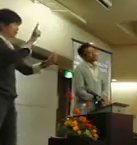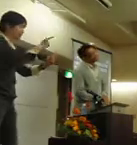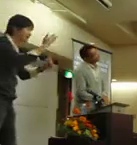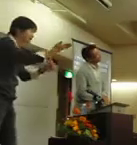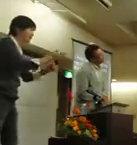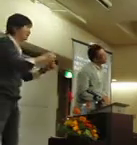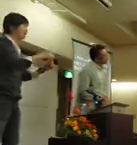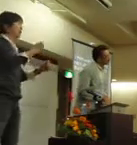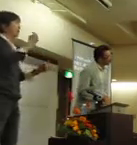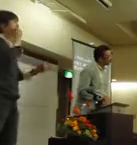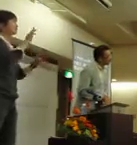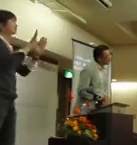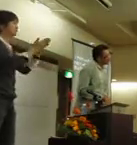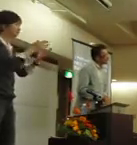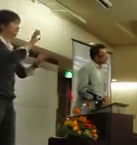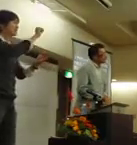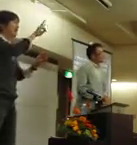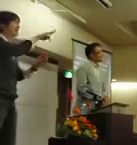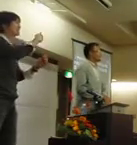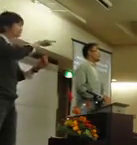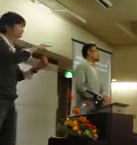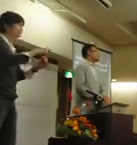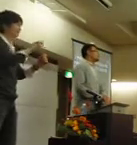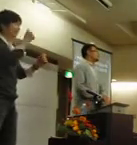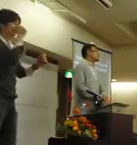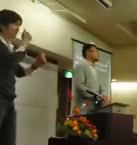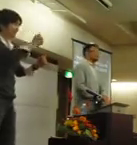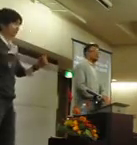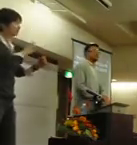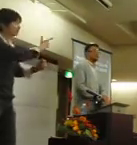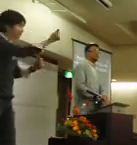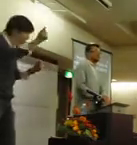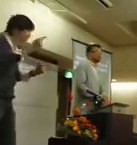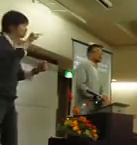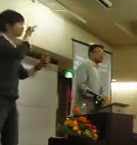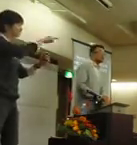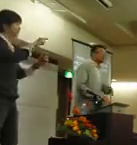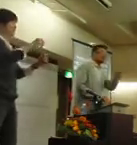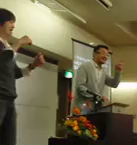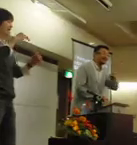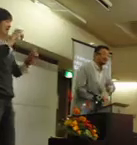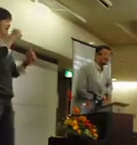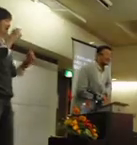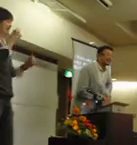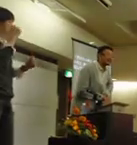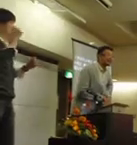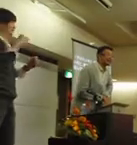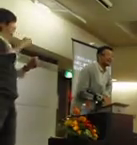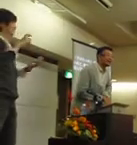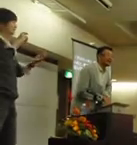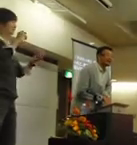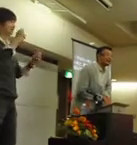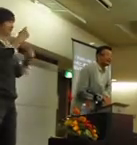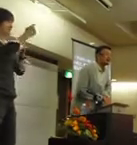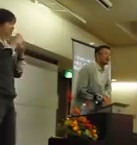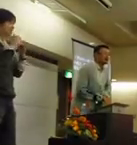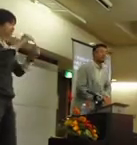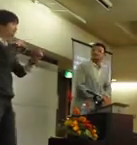松本サリン事件のあの遺族のお父さん、テレビで見ましたか皆さん。